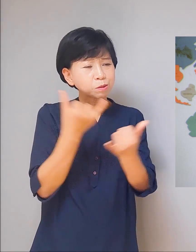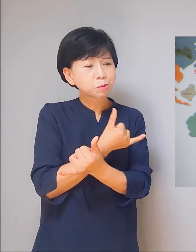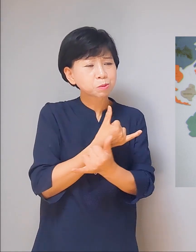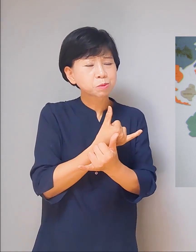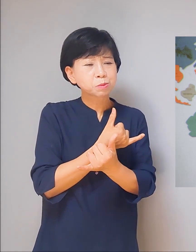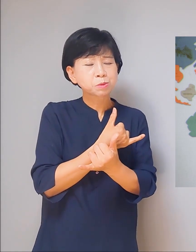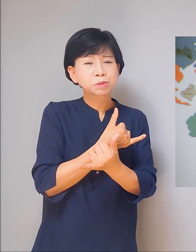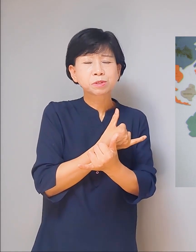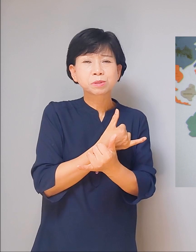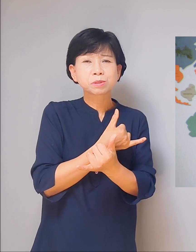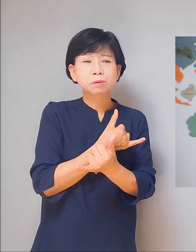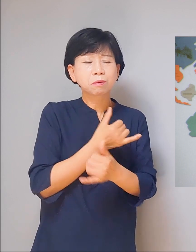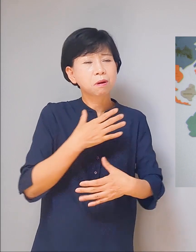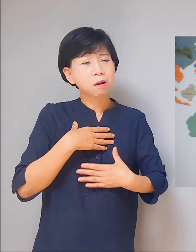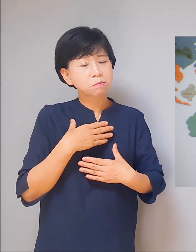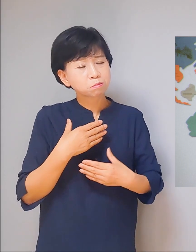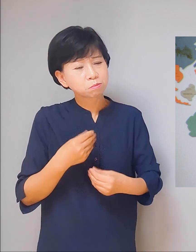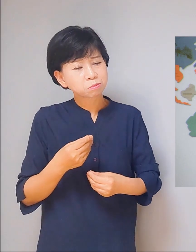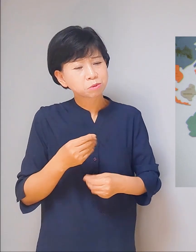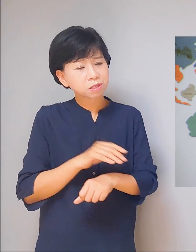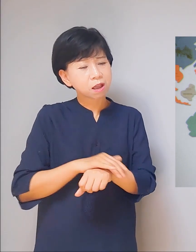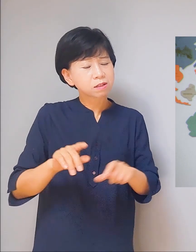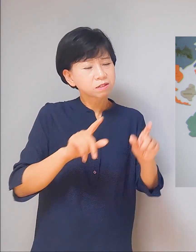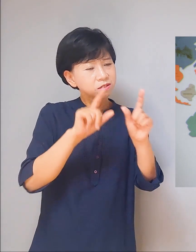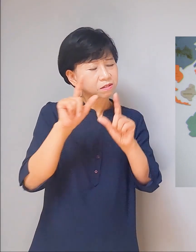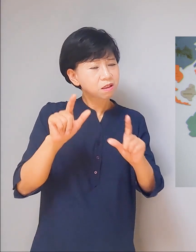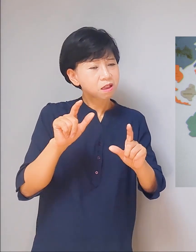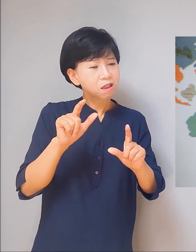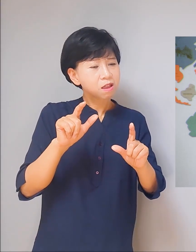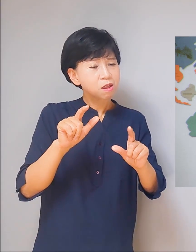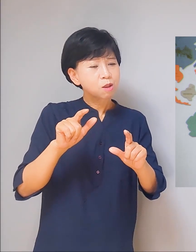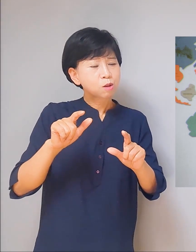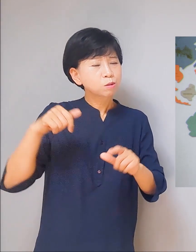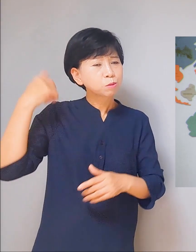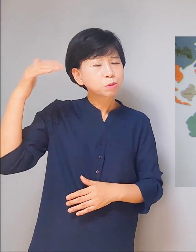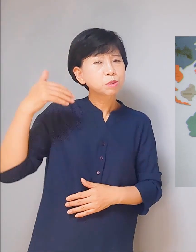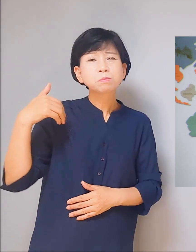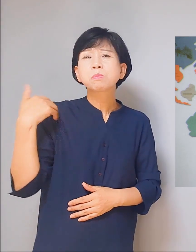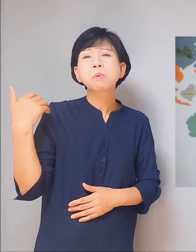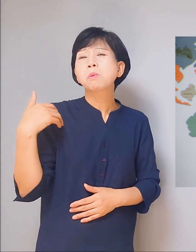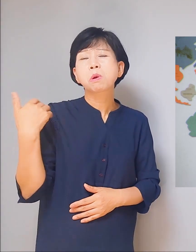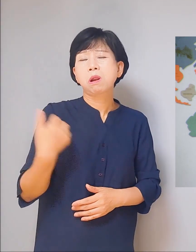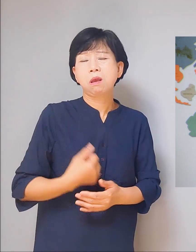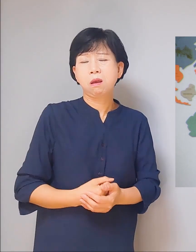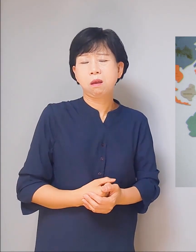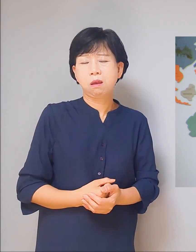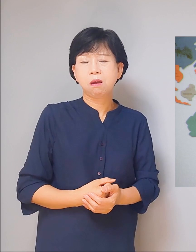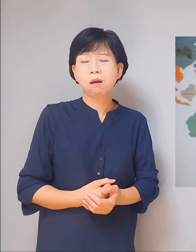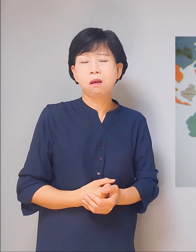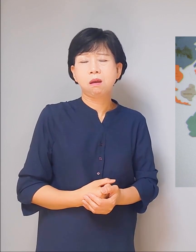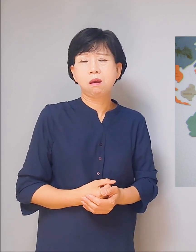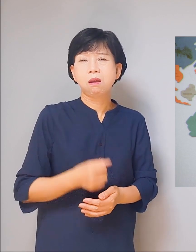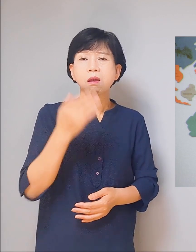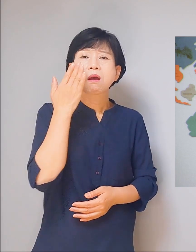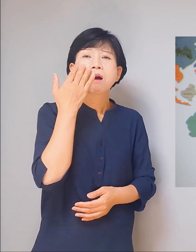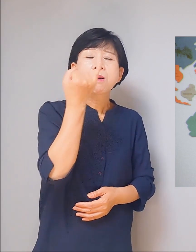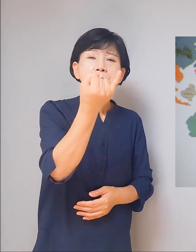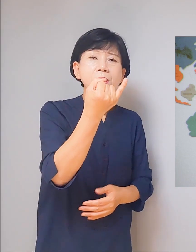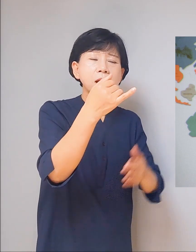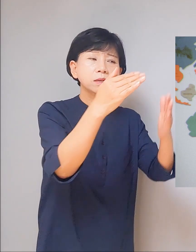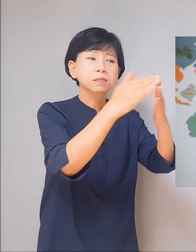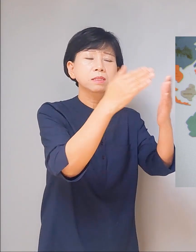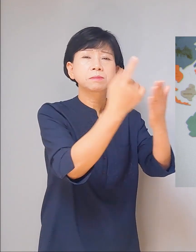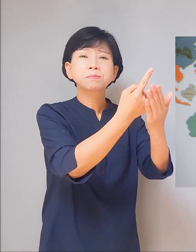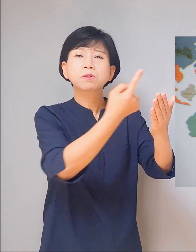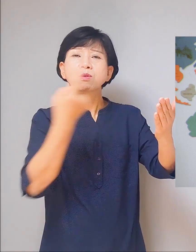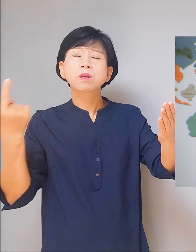방법이 없습니다. 더군다나 야곱의 엄마가 그것을 떠난 지 벌써 무려 97년이 되었습니다.